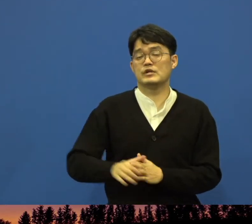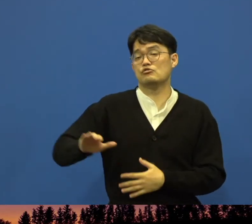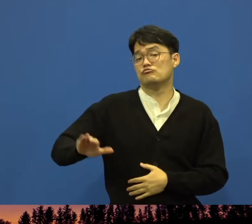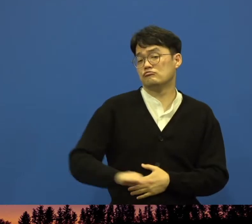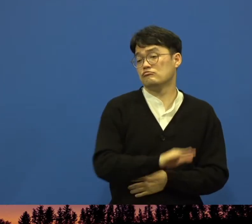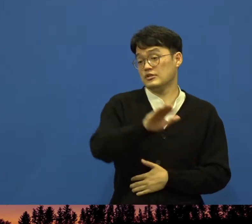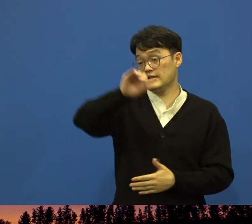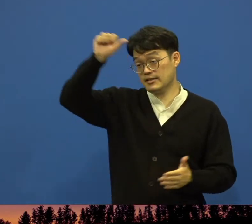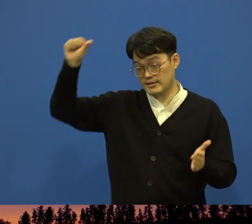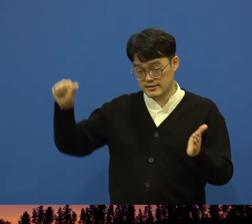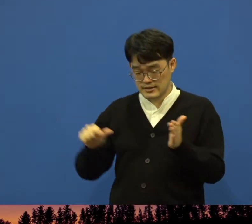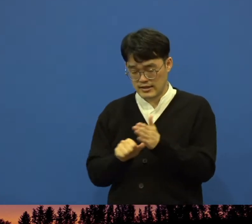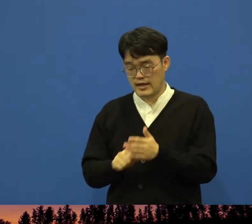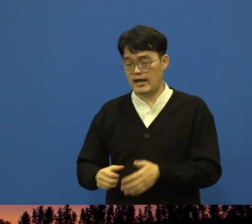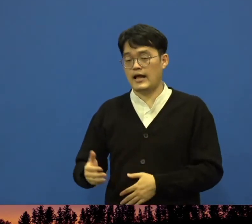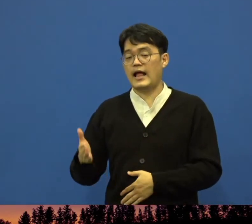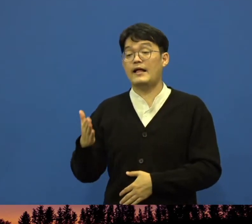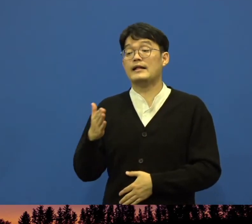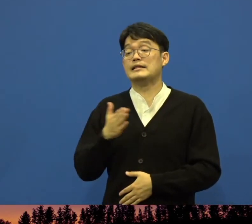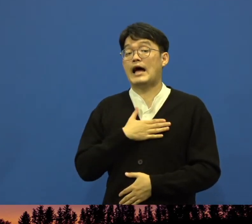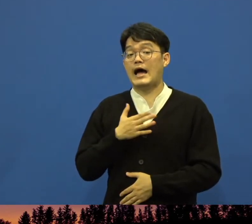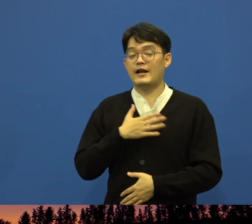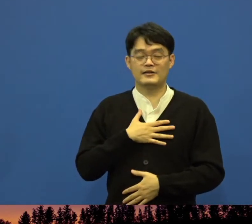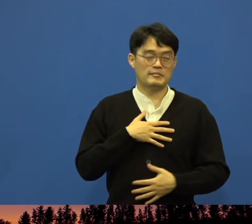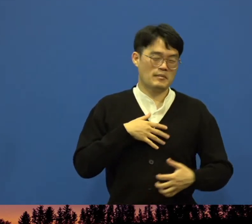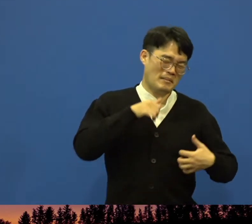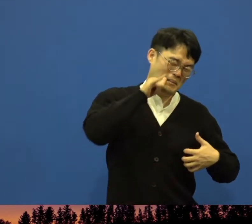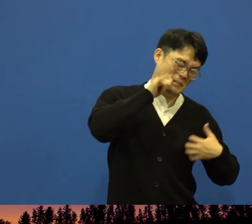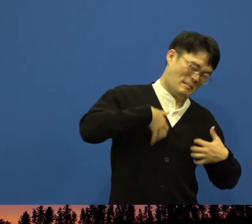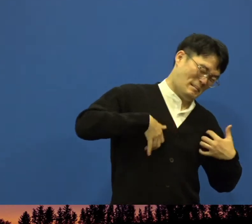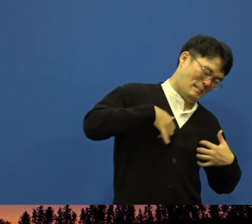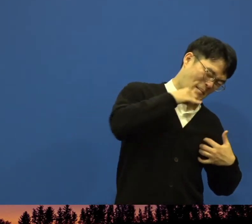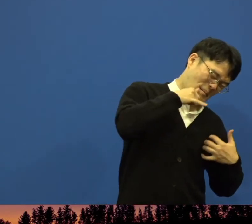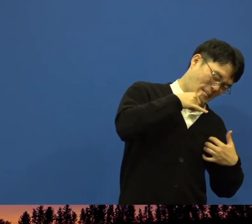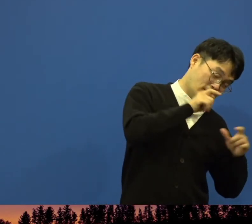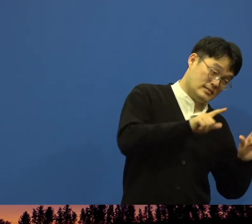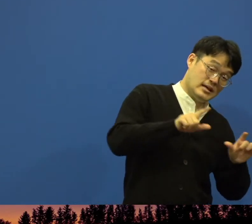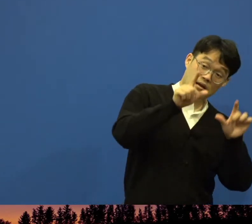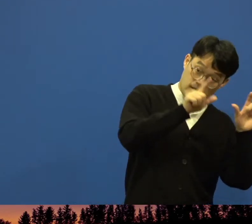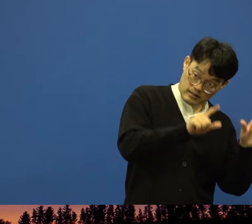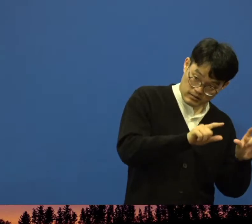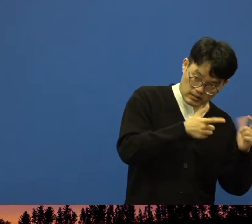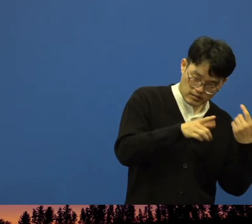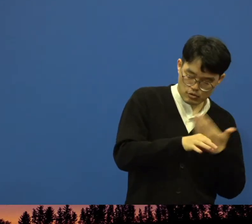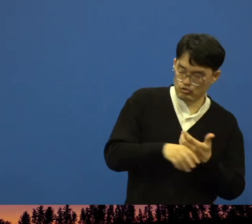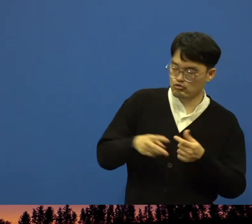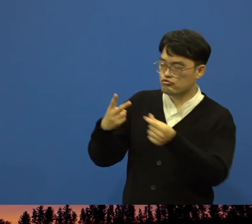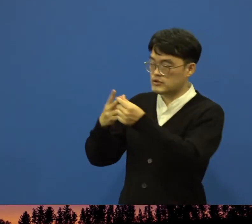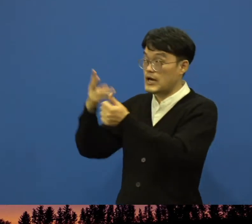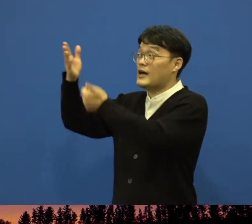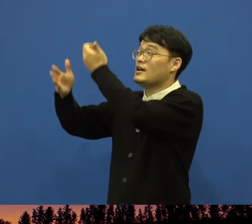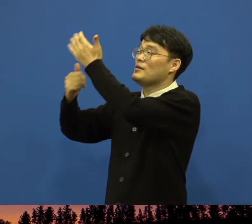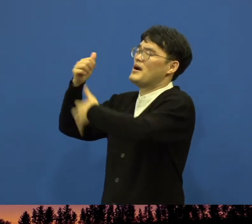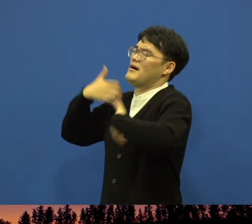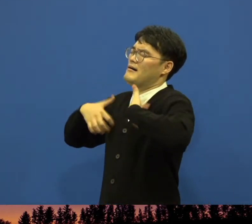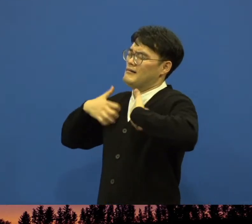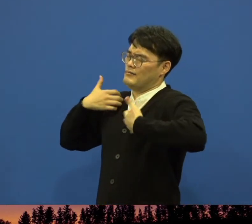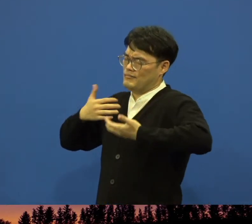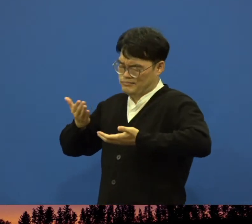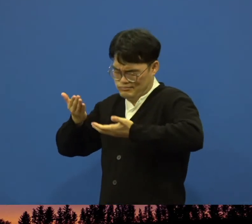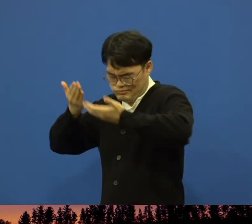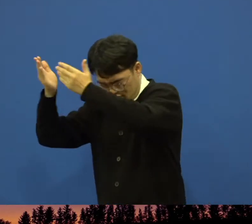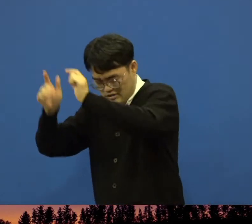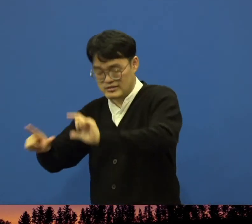인생에 가는 길이 나를 즐겁게 하며 살 것이냐 아니면 하나님을 기쁘시게 하며 살 것이냐, 이 두